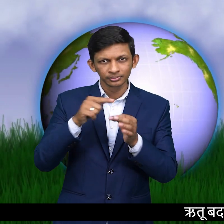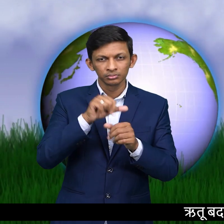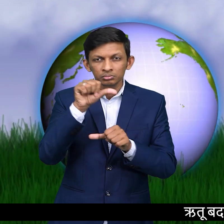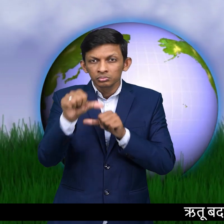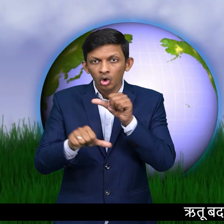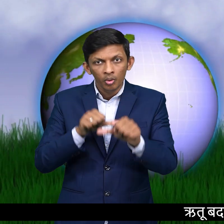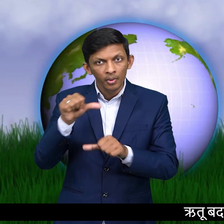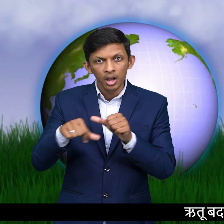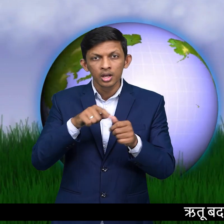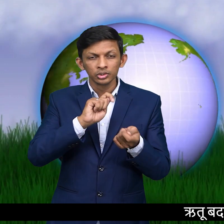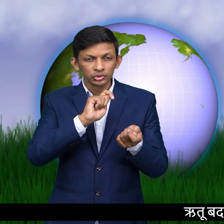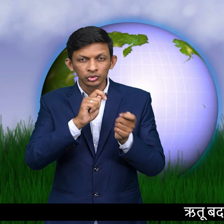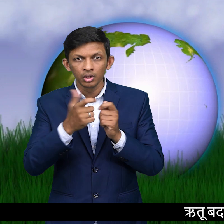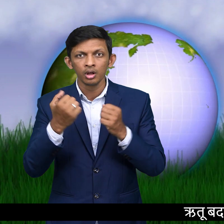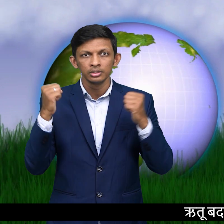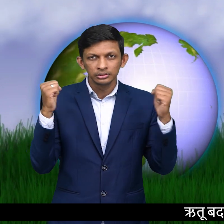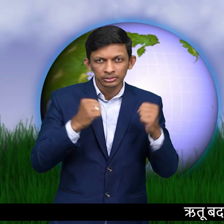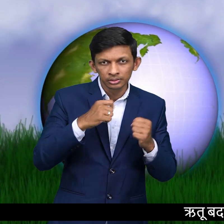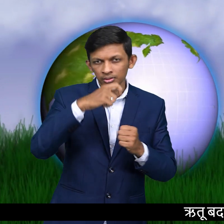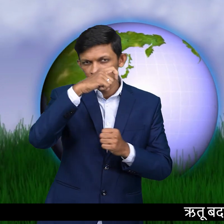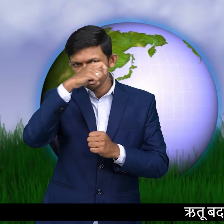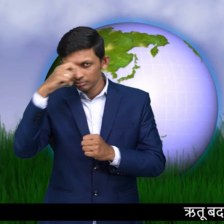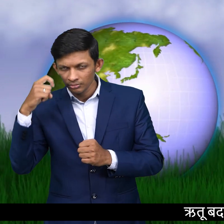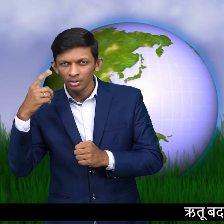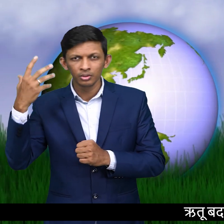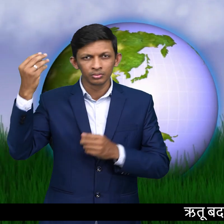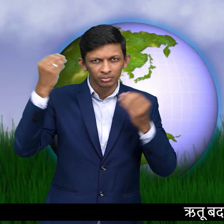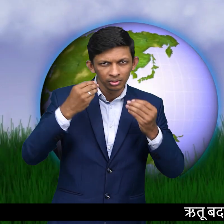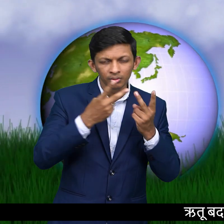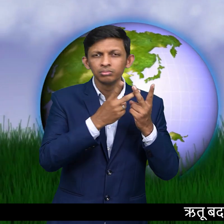ऋतू बदलण्याची प्रक्रिया स्पष्ट करा.